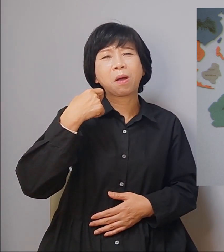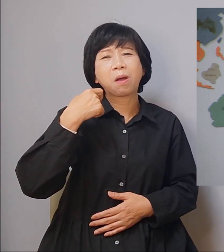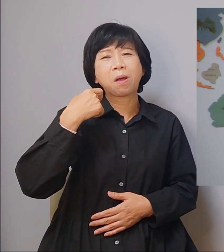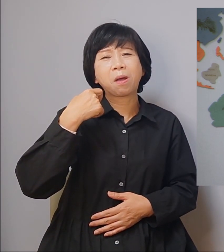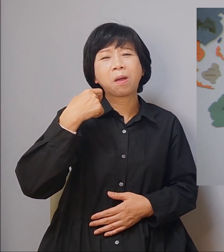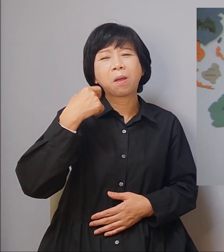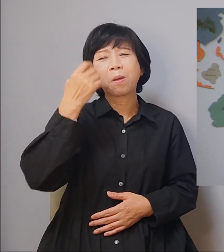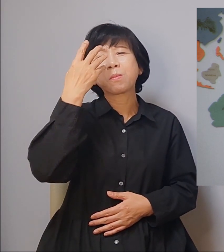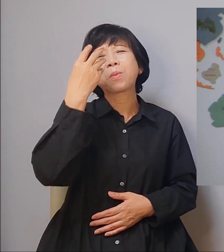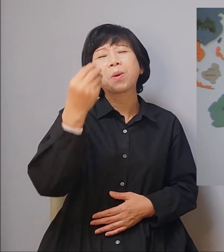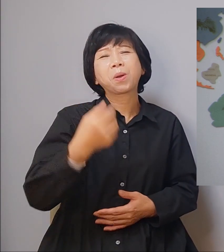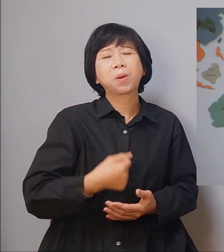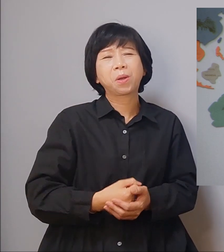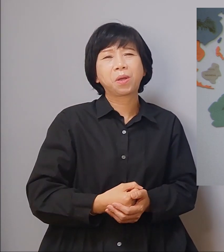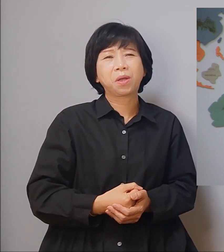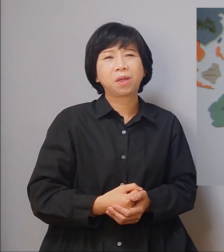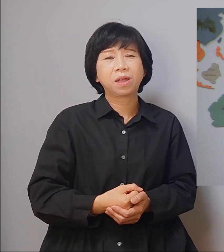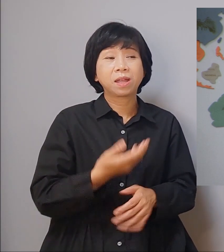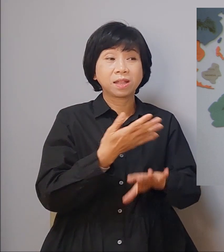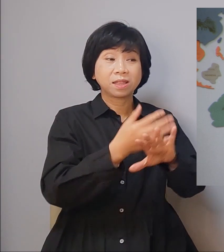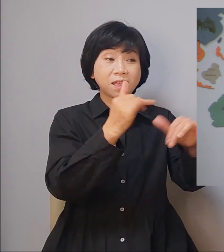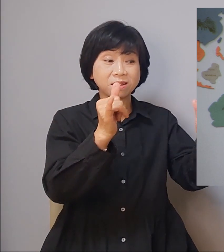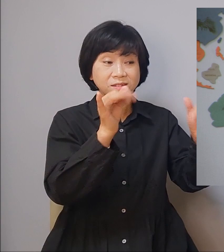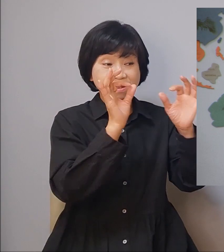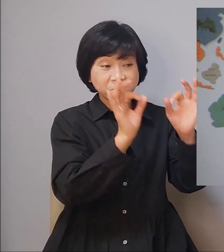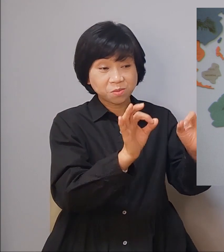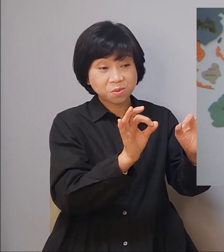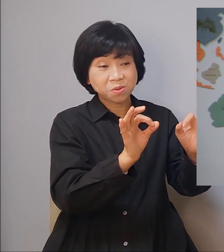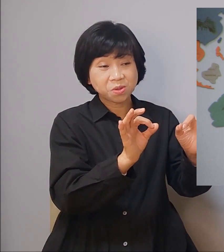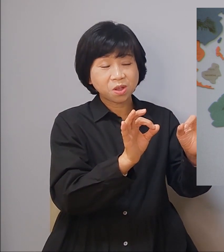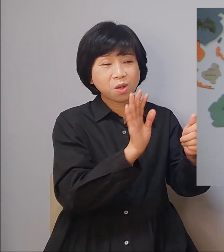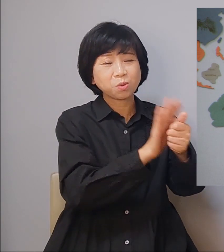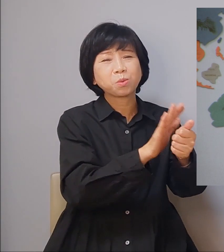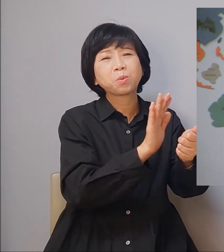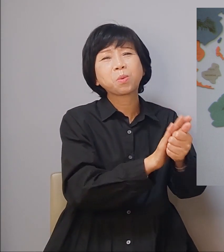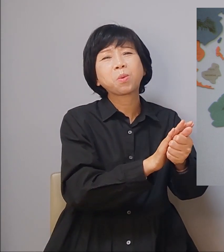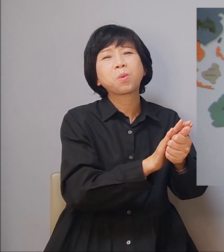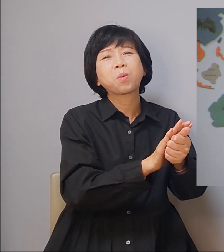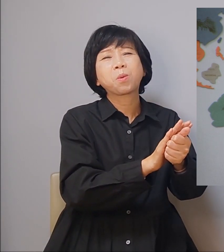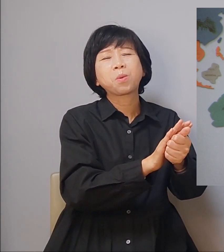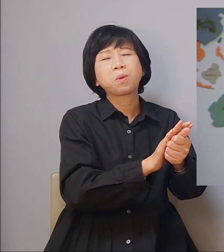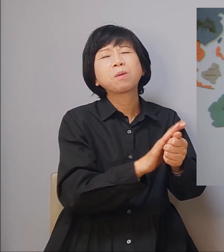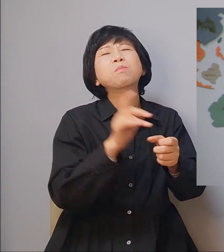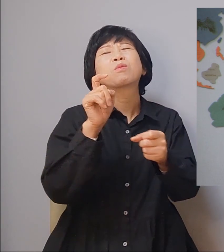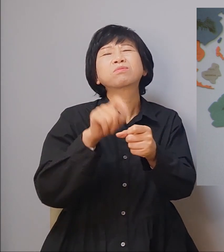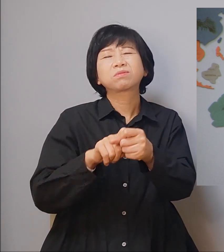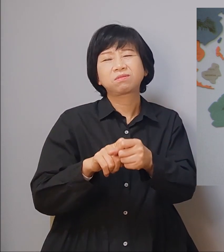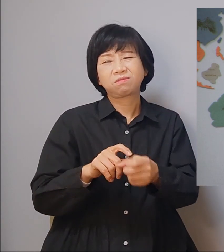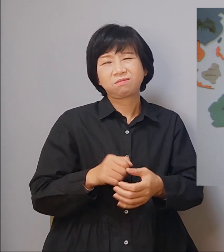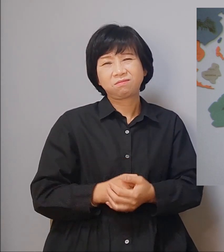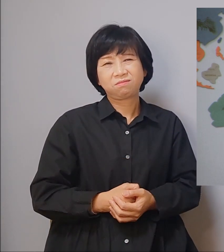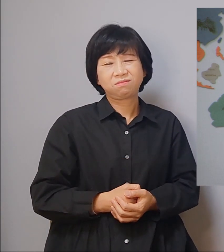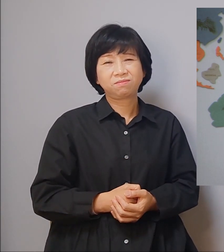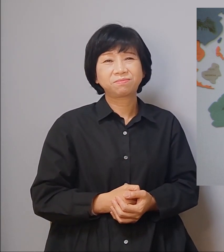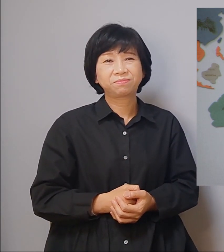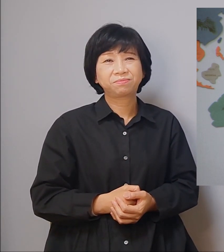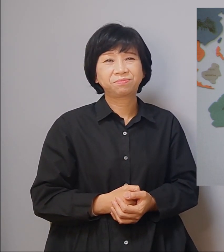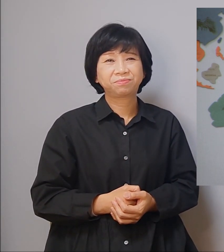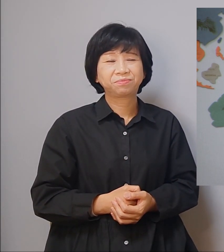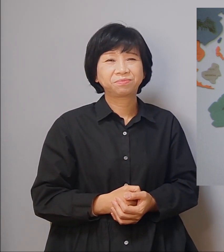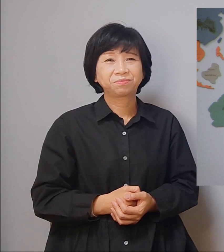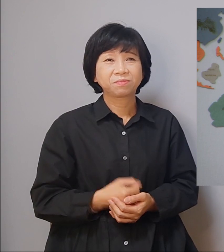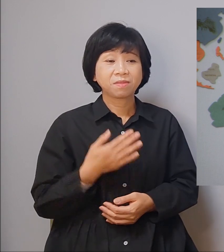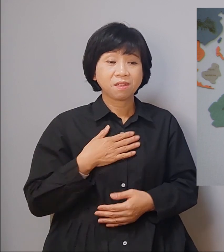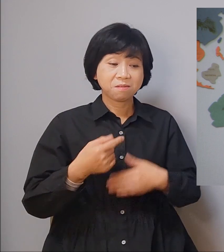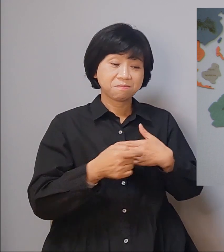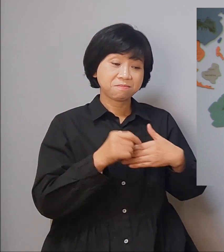하나님은 같은 아픔을 겪는 다른 이들을 우리가 돕게 하기 위해서 그러신 거예요. 그래서 그럴까요?